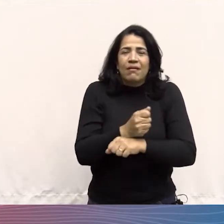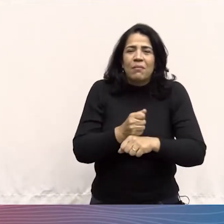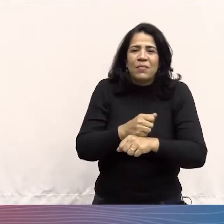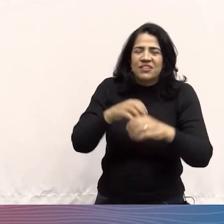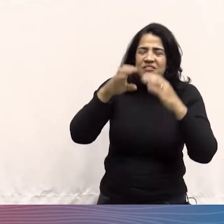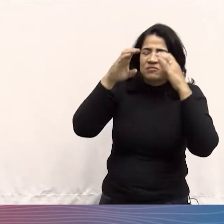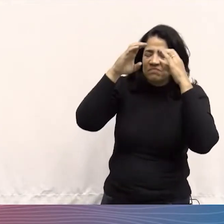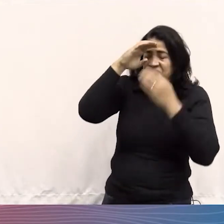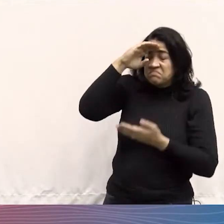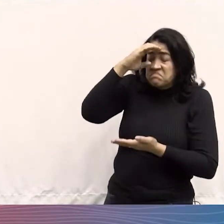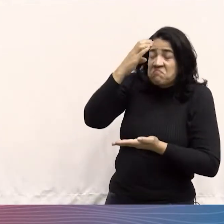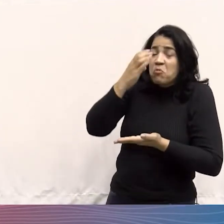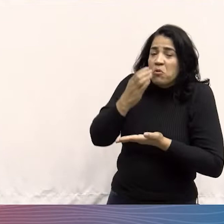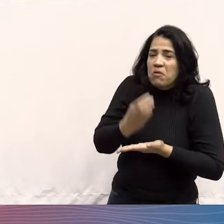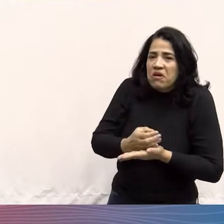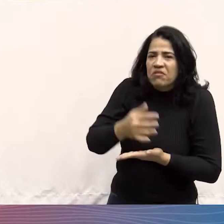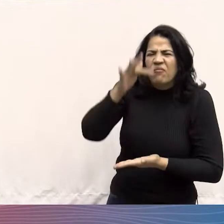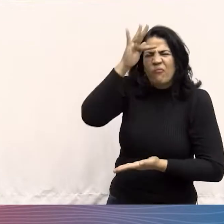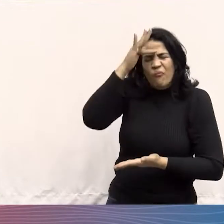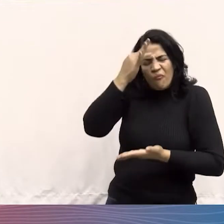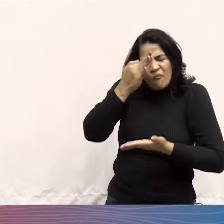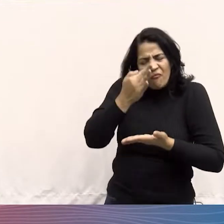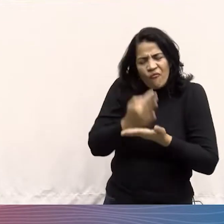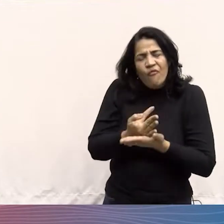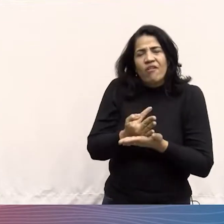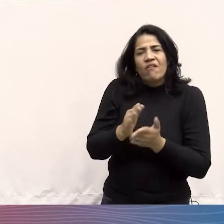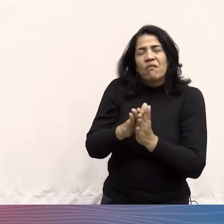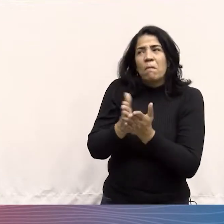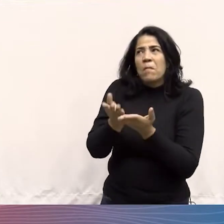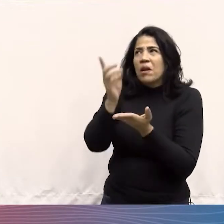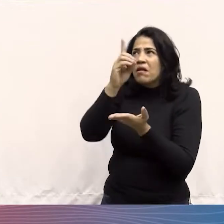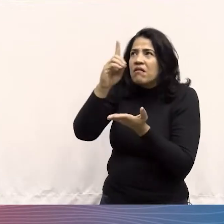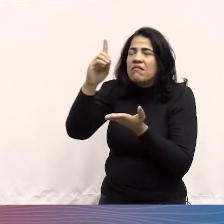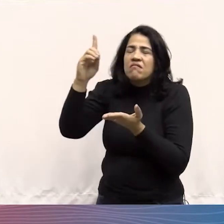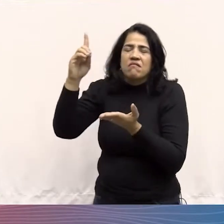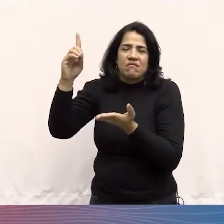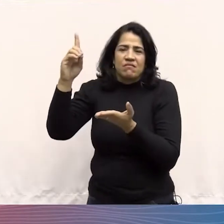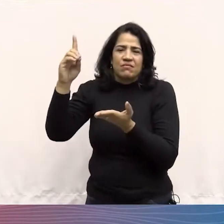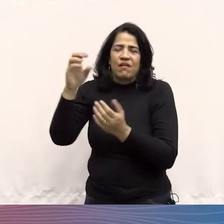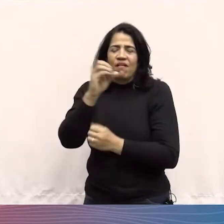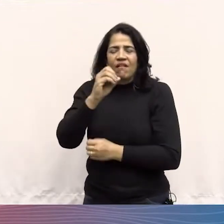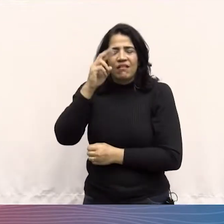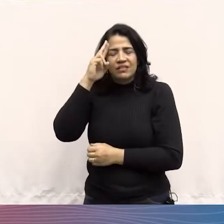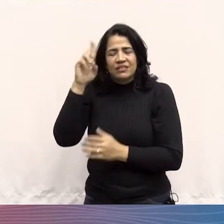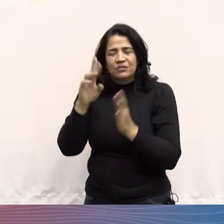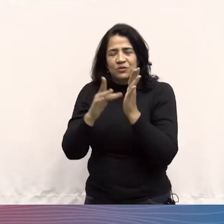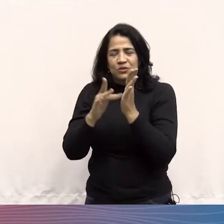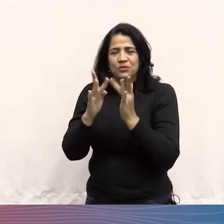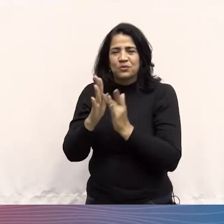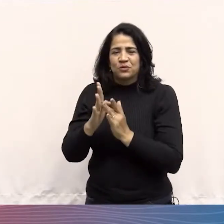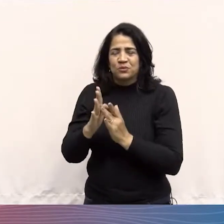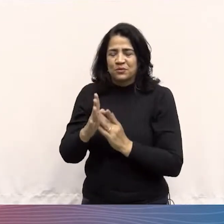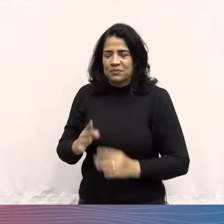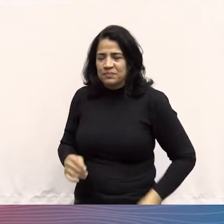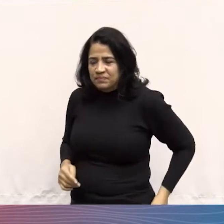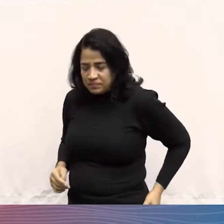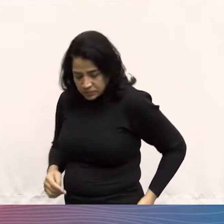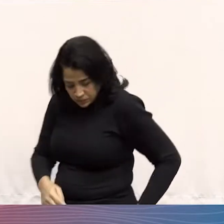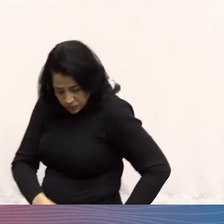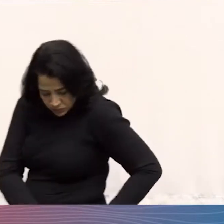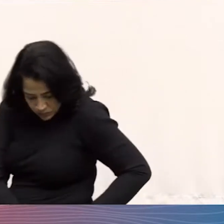Ele teve fé na palavra de Deus. Oh Senhor Jesus. E